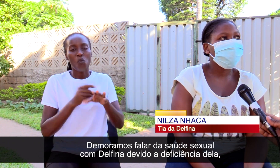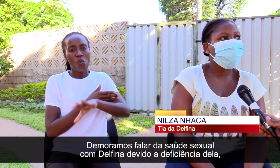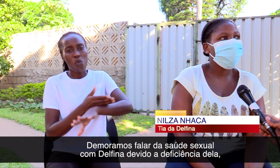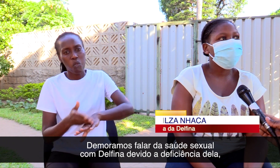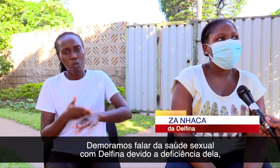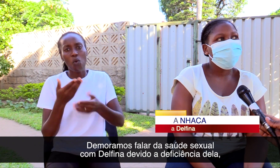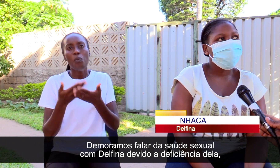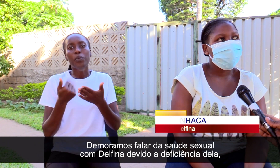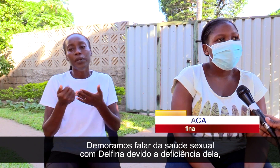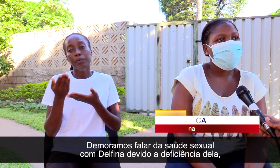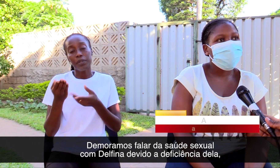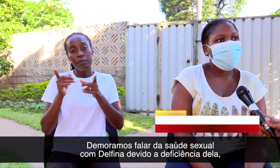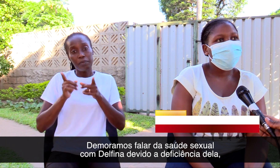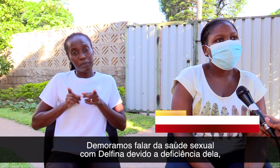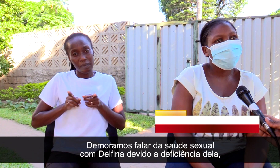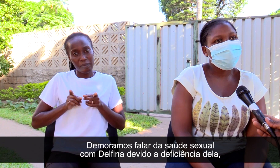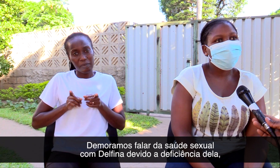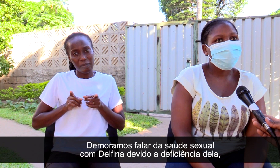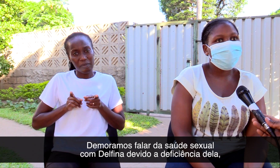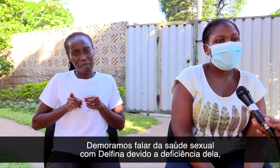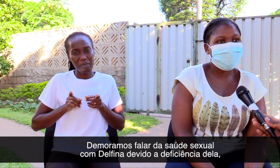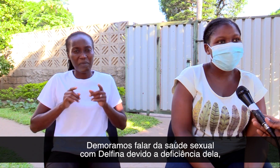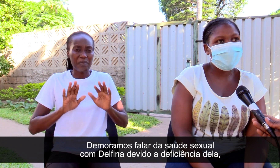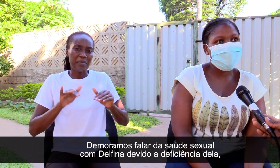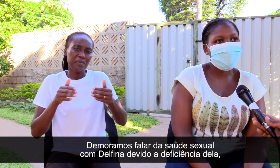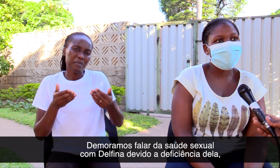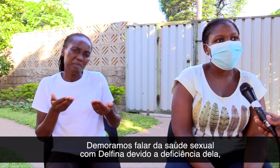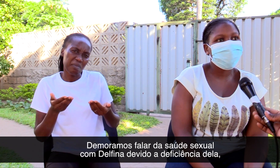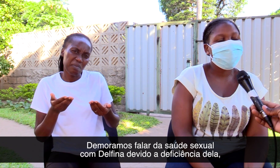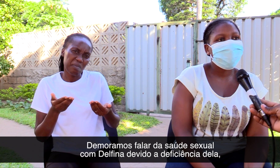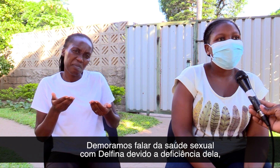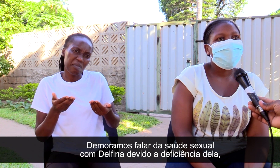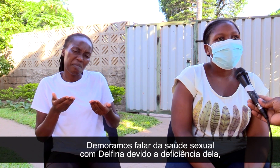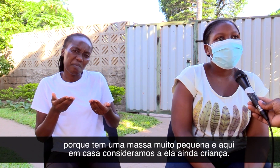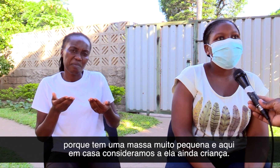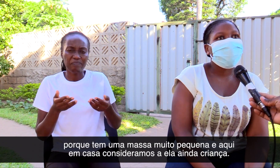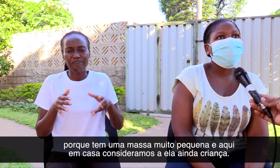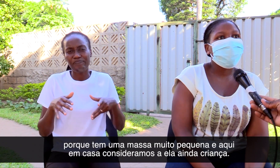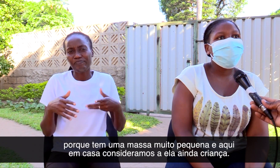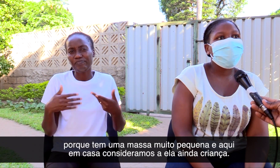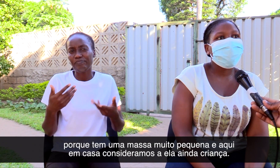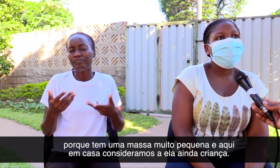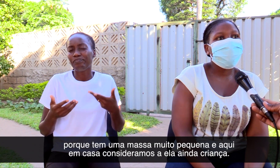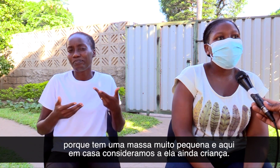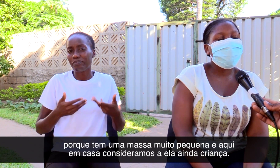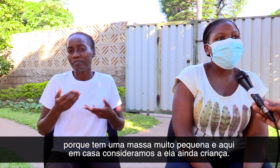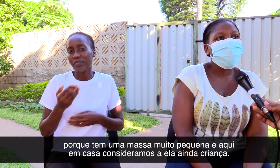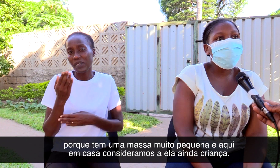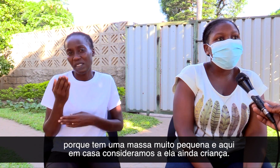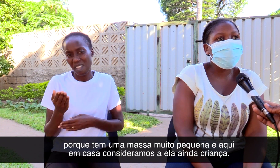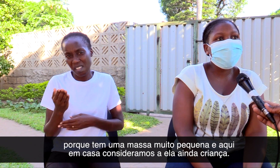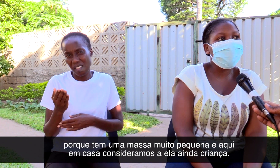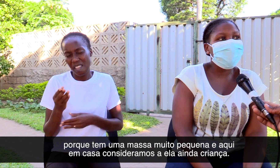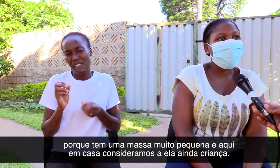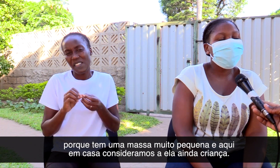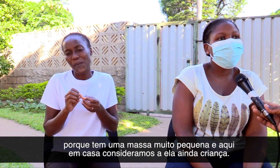devido à deficiência, né? ela tem uma massa